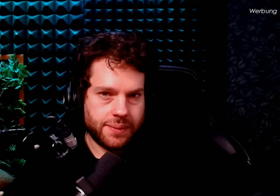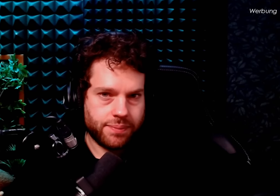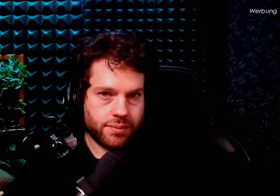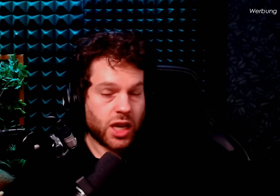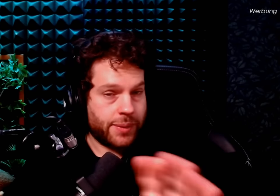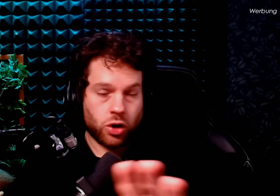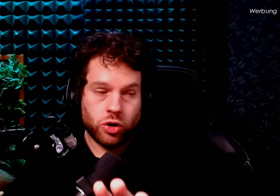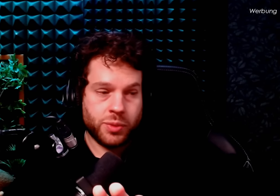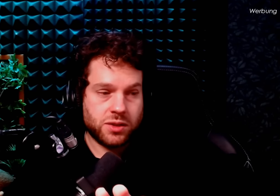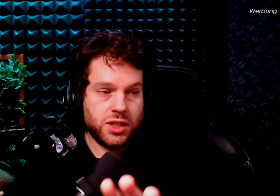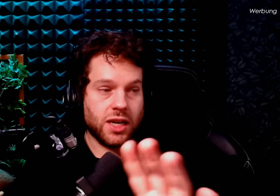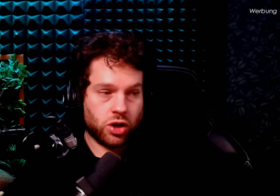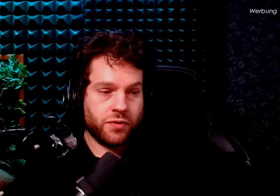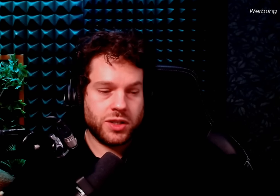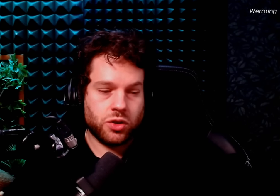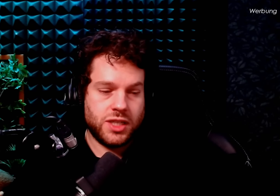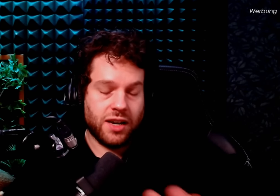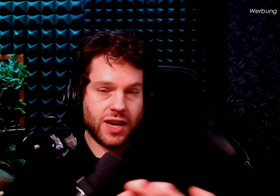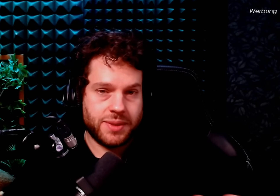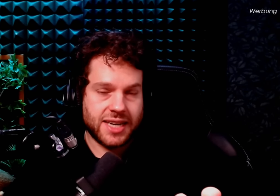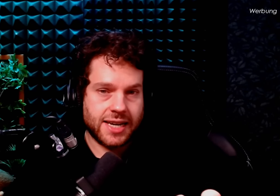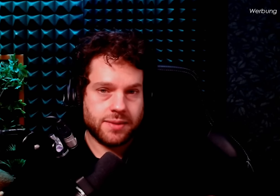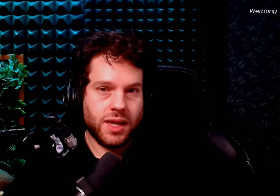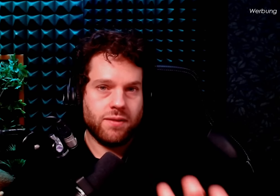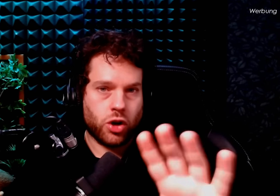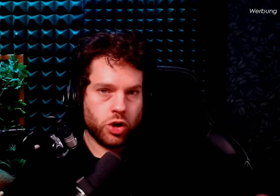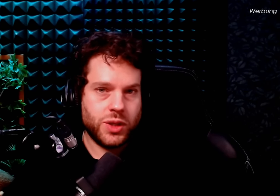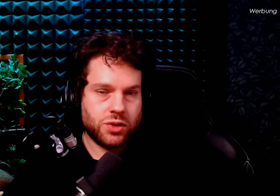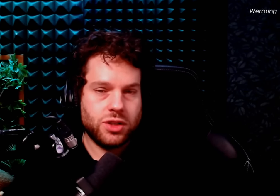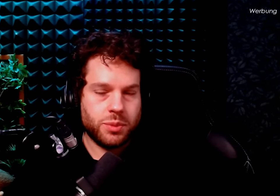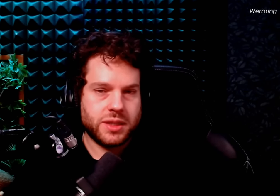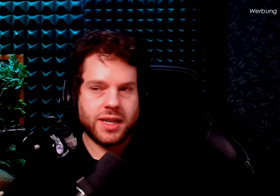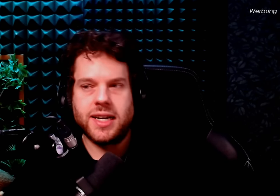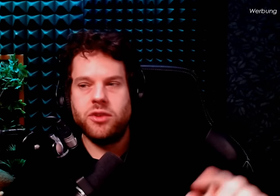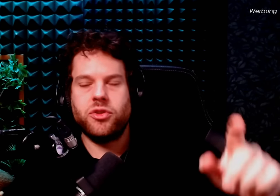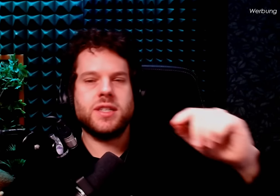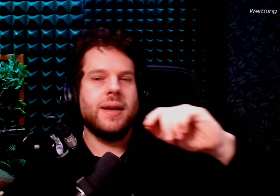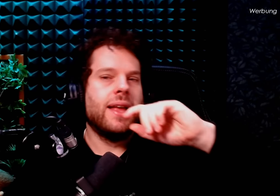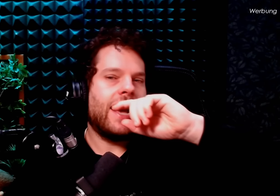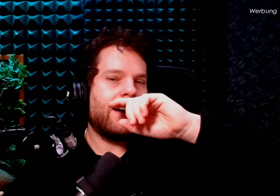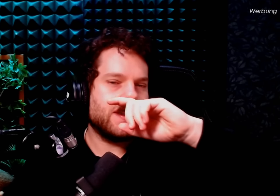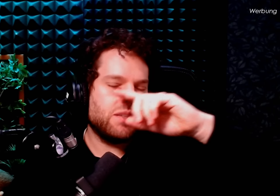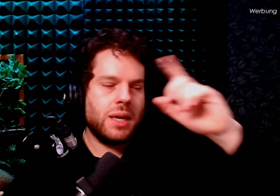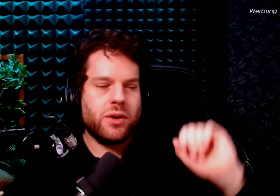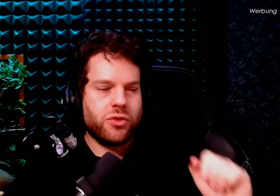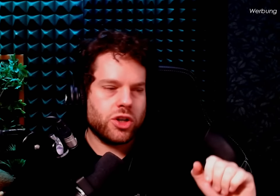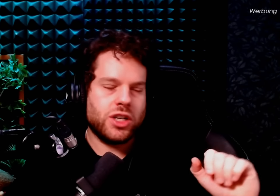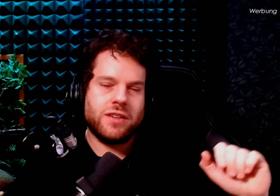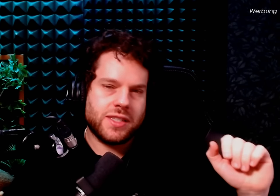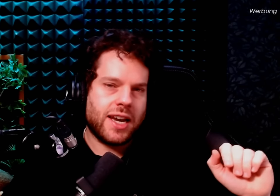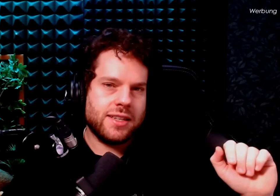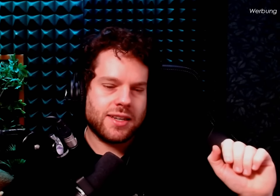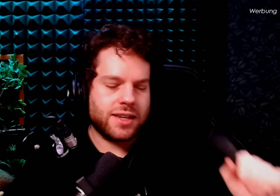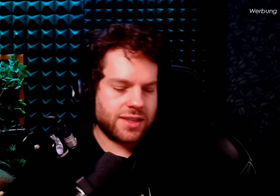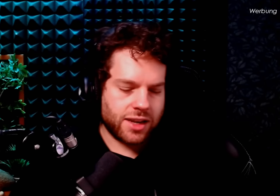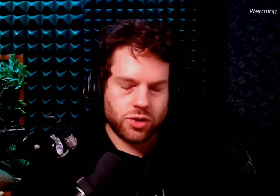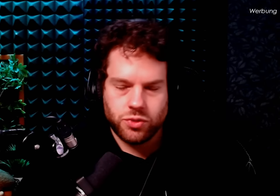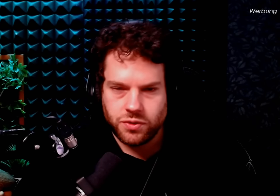gehe. Kann man auch darüber diskutieren. Können wir diskutieren. Wir haben Zeit. Können darüber diskutieren, ob das die richtige Reihenfolge ist. Aber was ich mir immer vorstelle, was ich eines Tages gerne tun